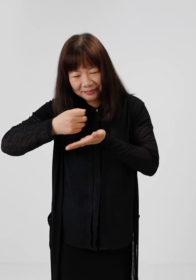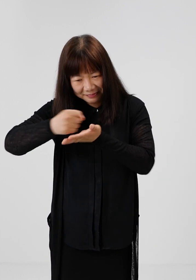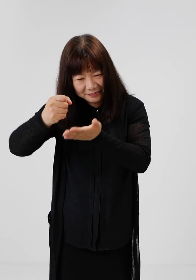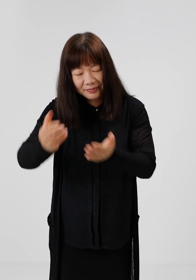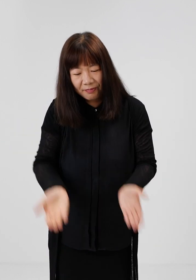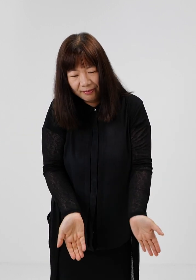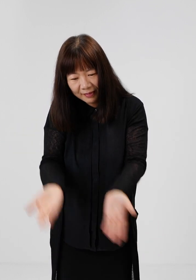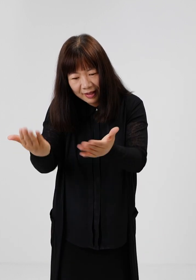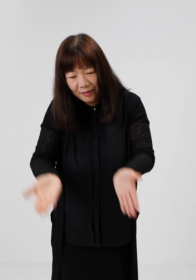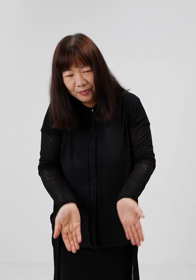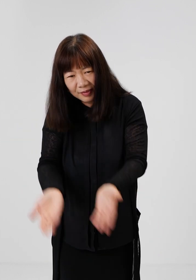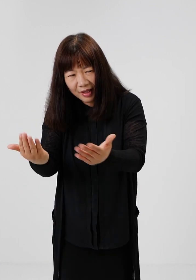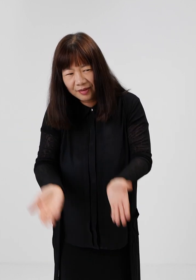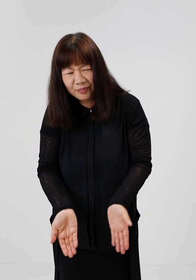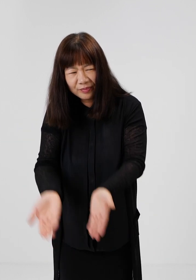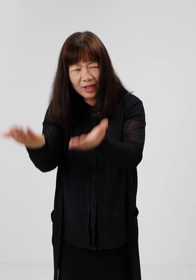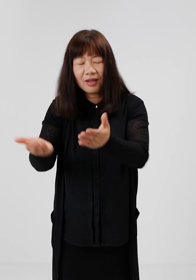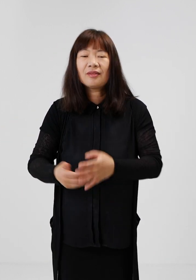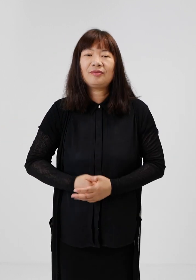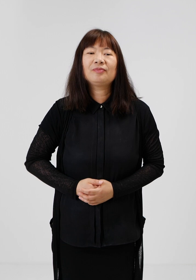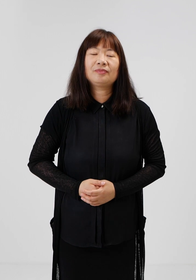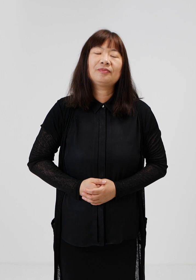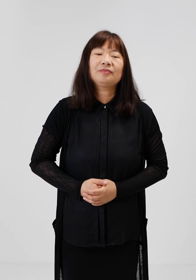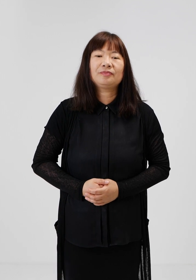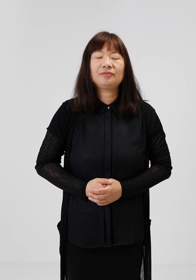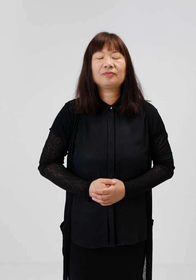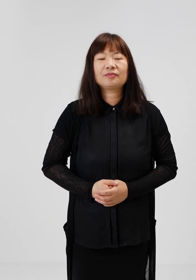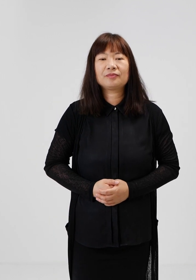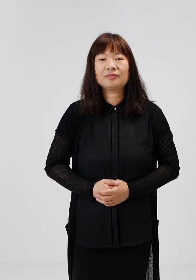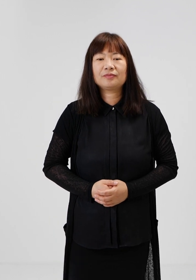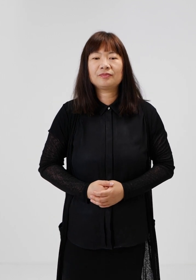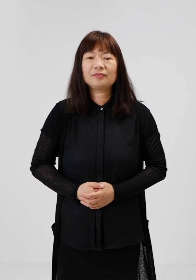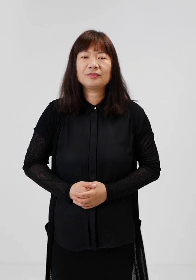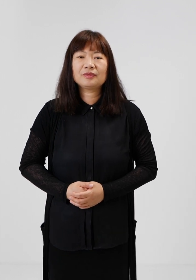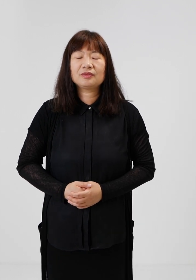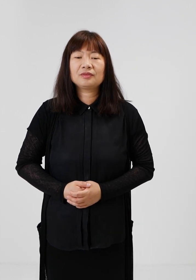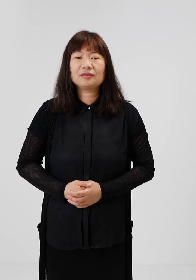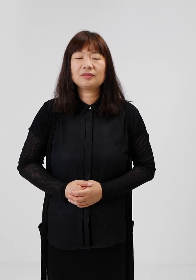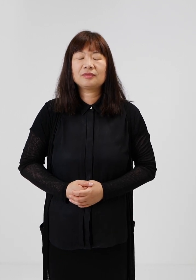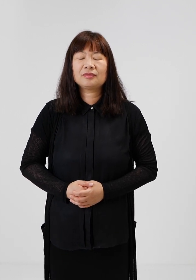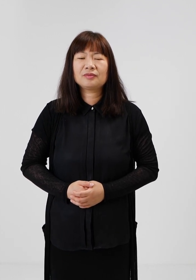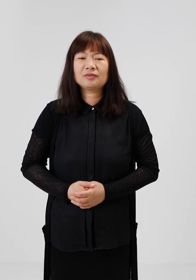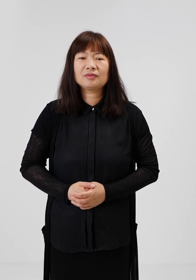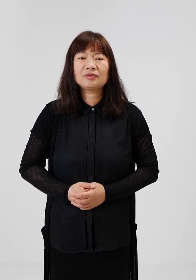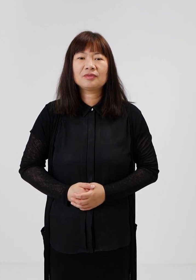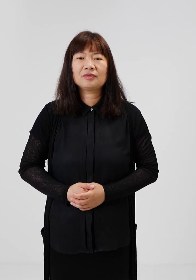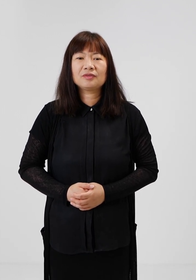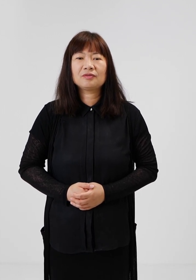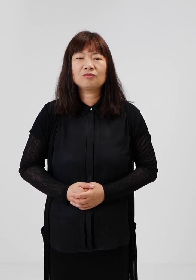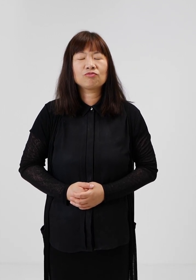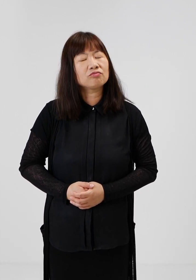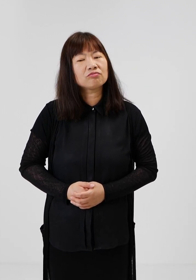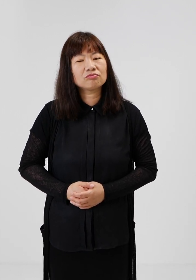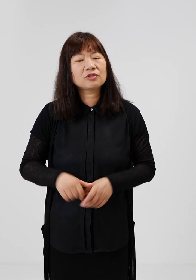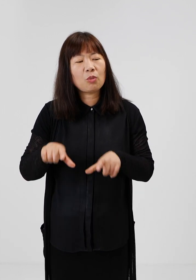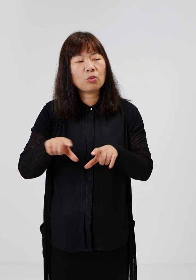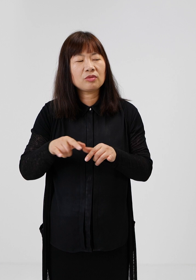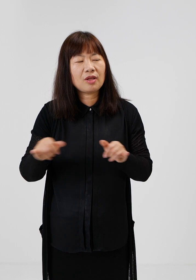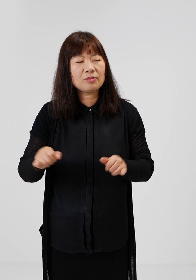드릴 테니까, 재물까지 다 제공할 테니까 그냥 가져가십시오. 그러면 웬만한 사람